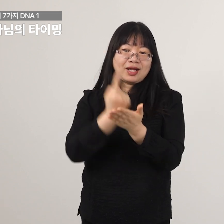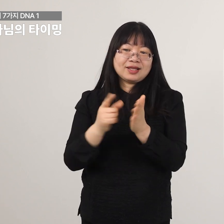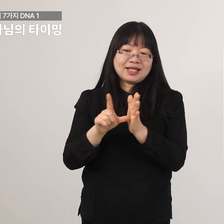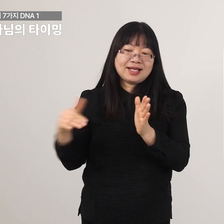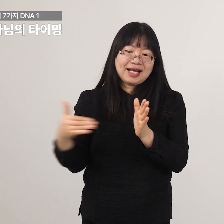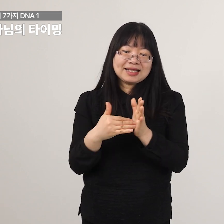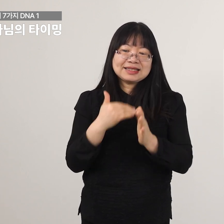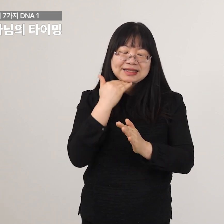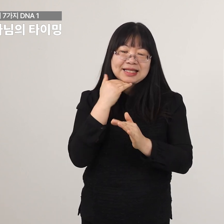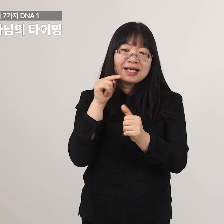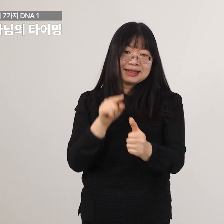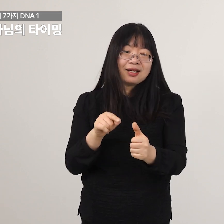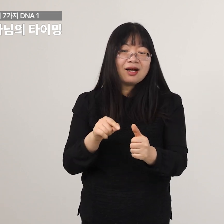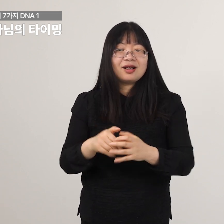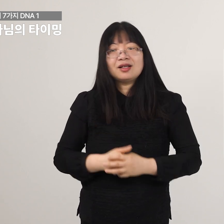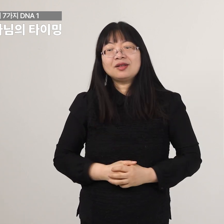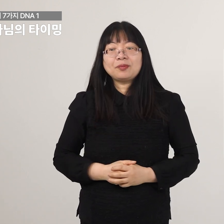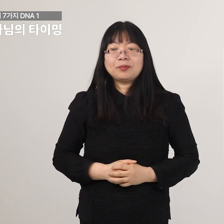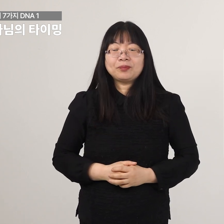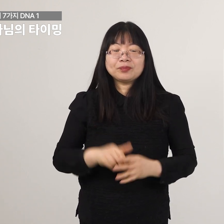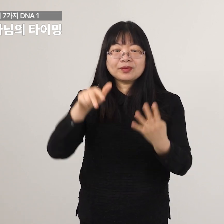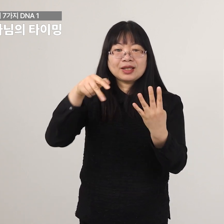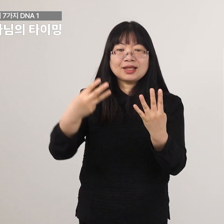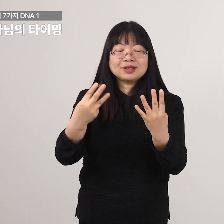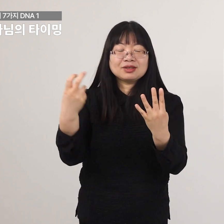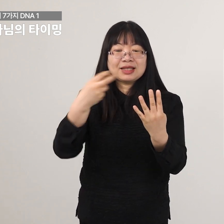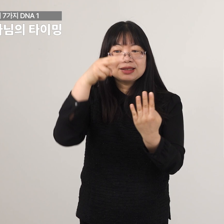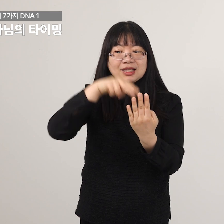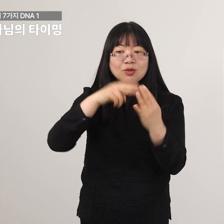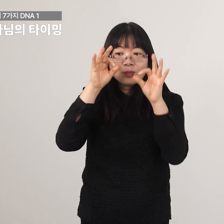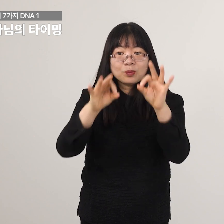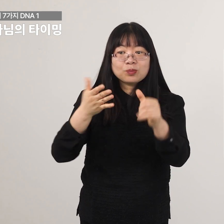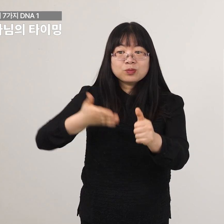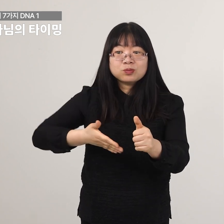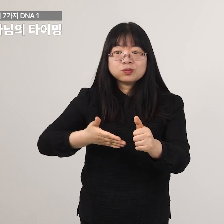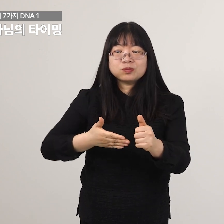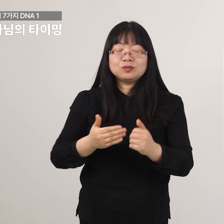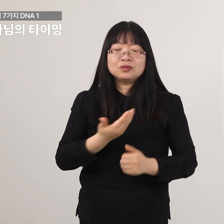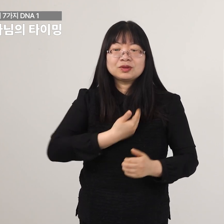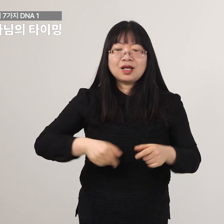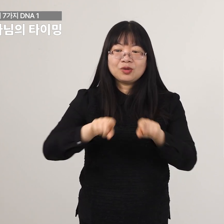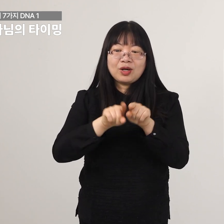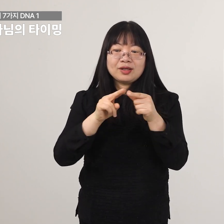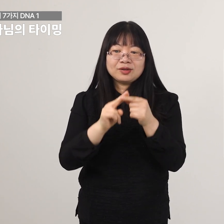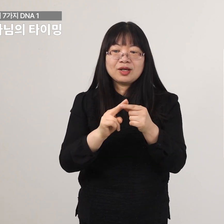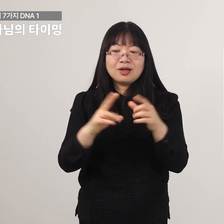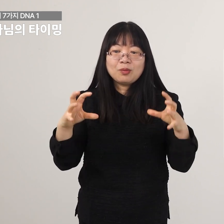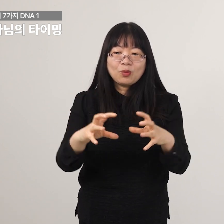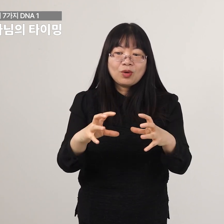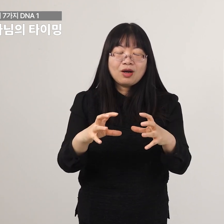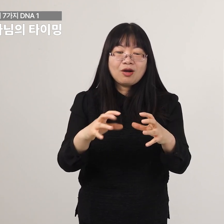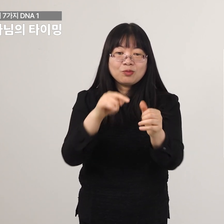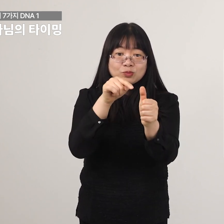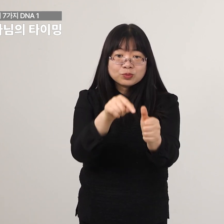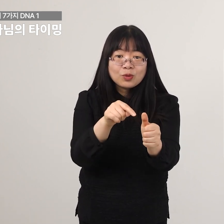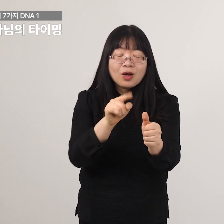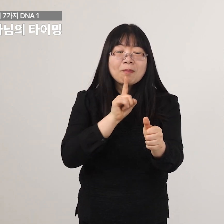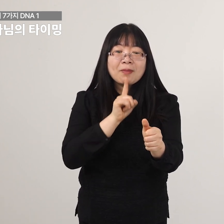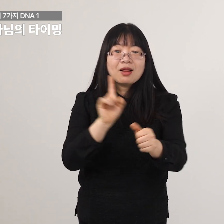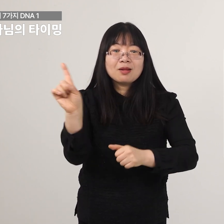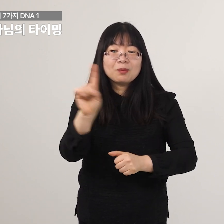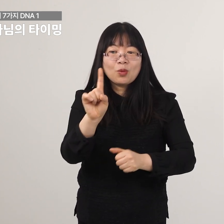때까지 기다리라는 거예요. 4절을 다시 보세요. 사도와 함께 모이사 그들에게 분부하여